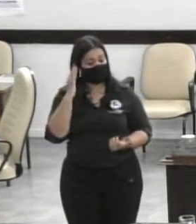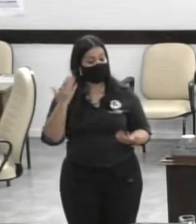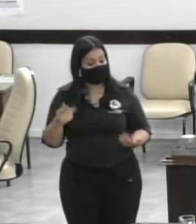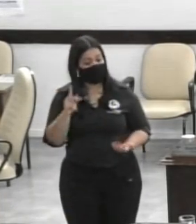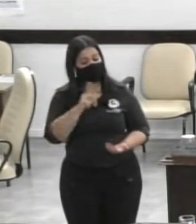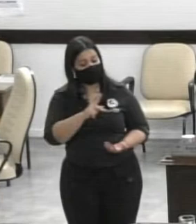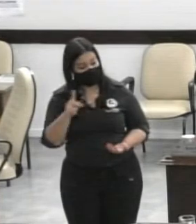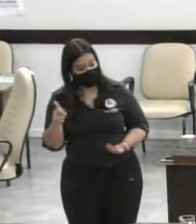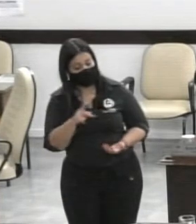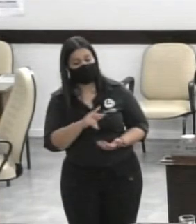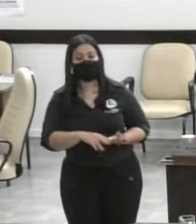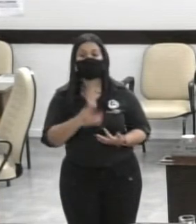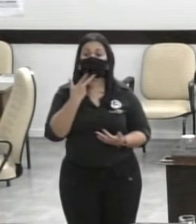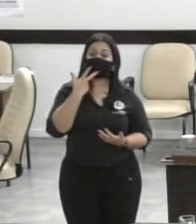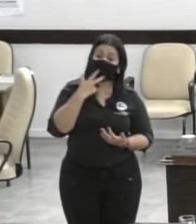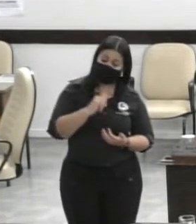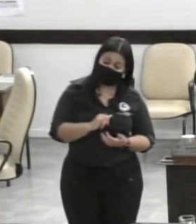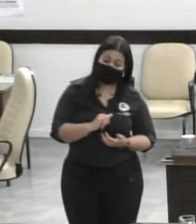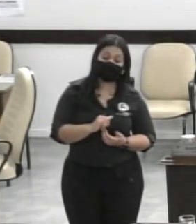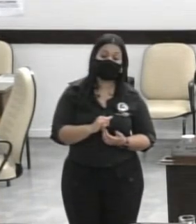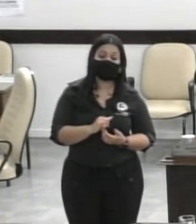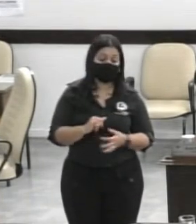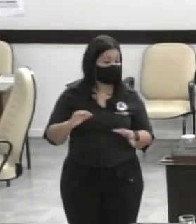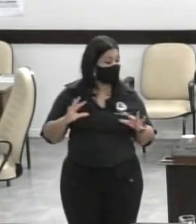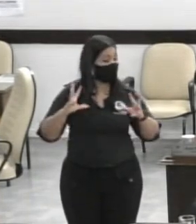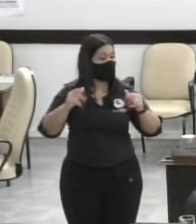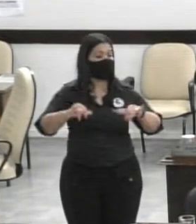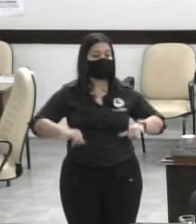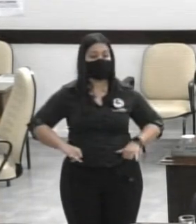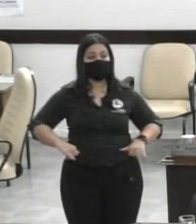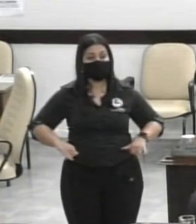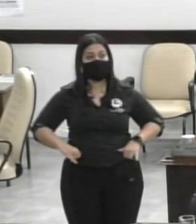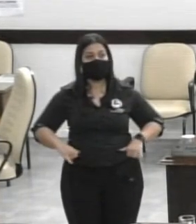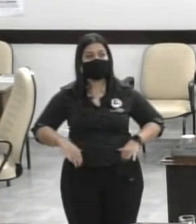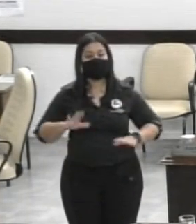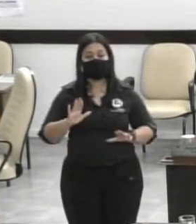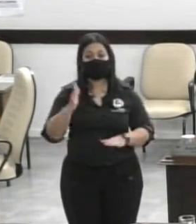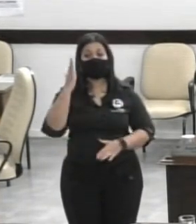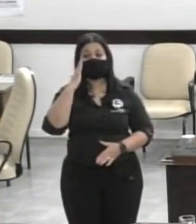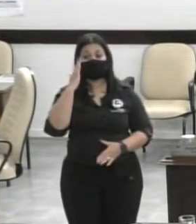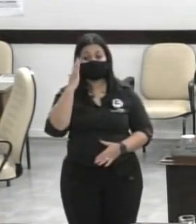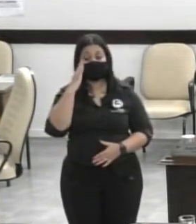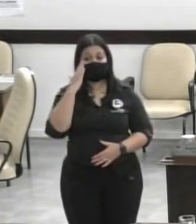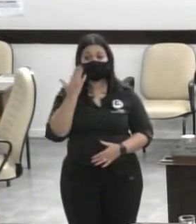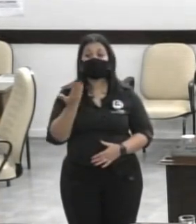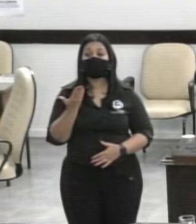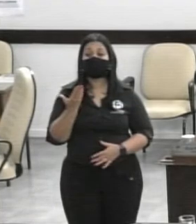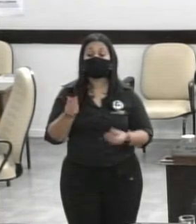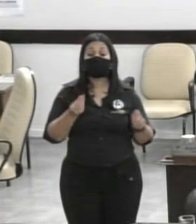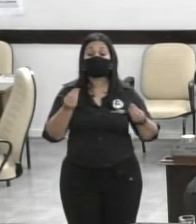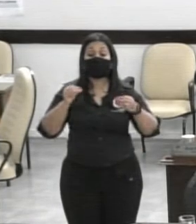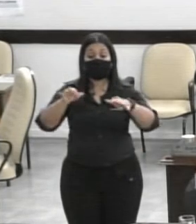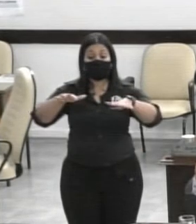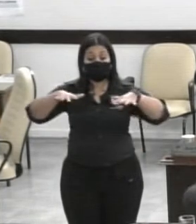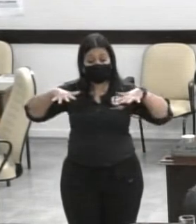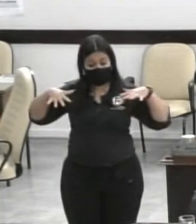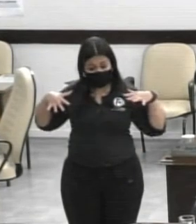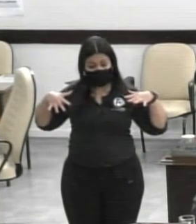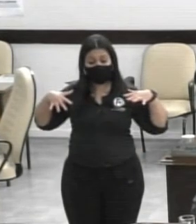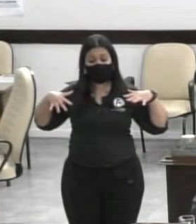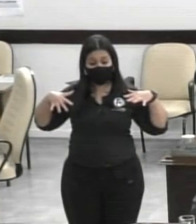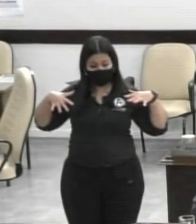professores, dos pais, todos sofrem. Mas a senhora sabe como que um tribunal, ele resolve quando 2